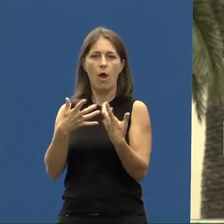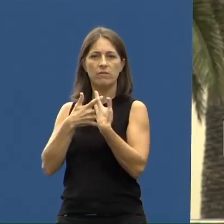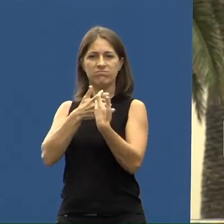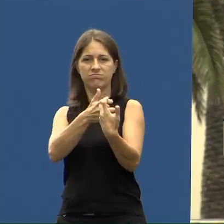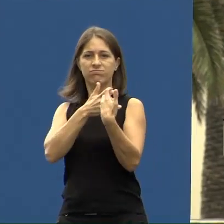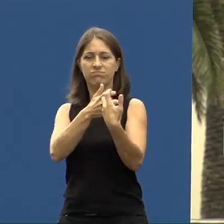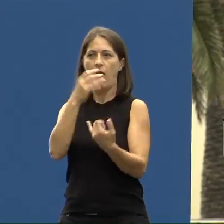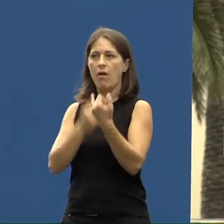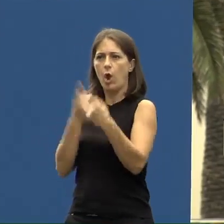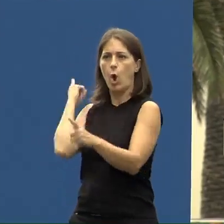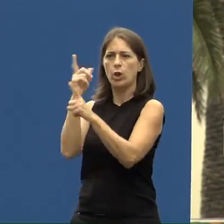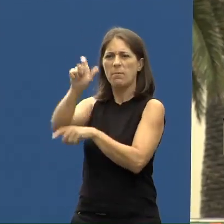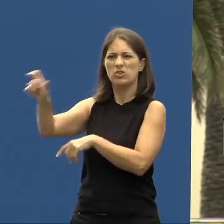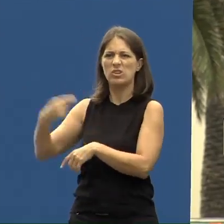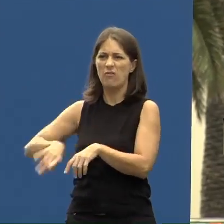subxugarnos.